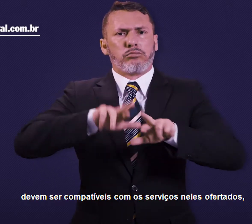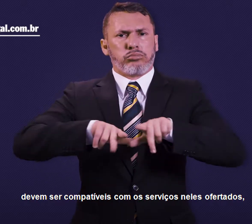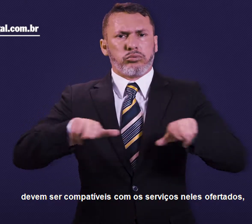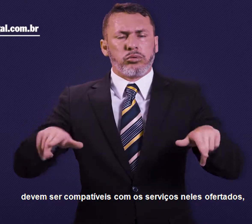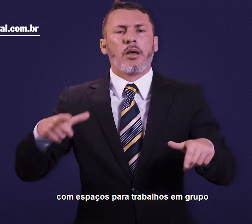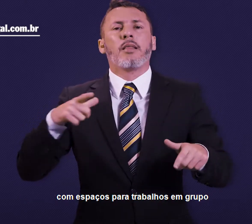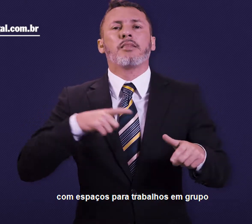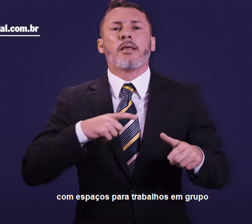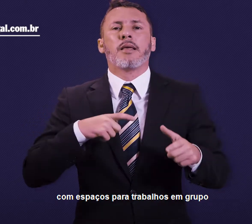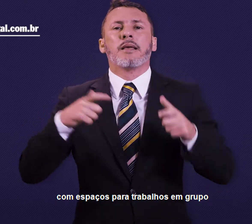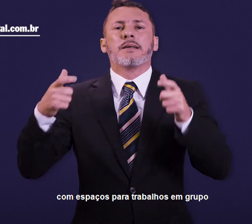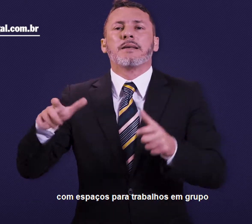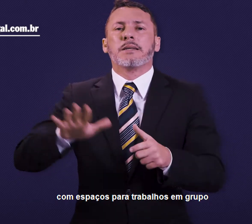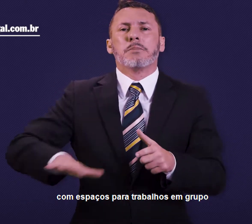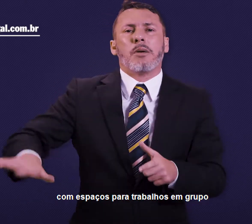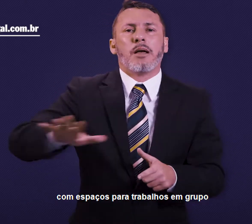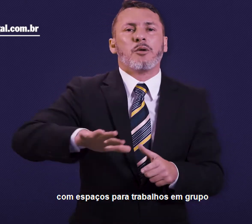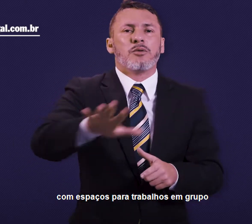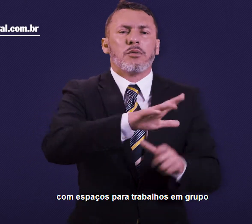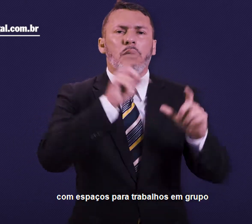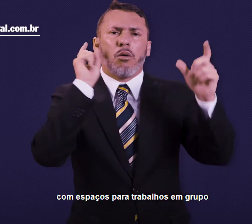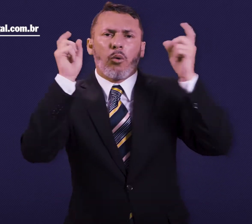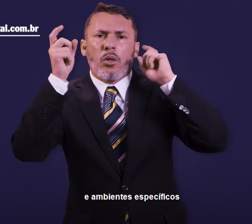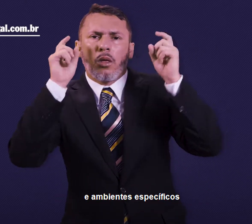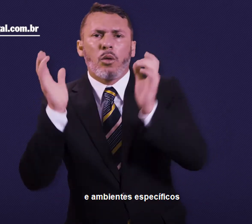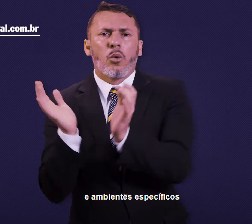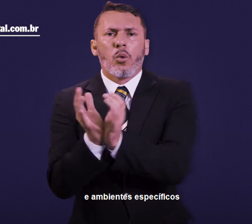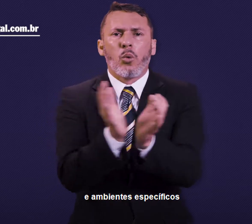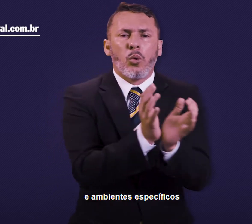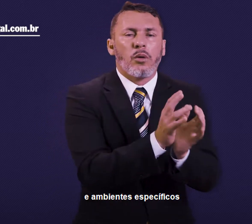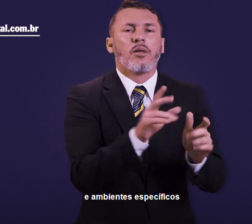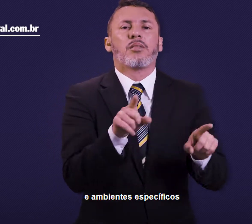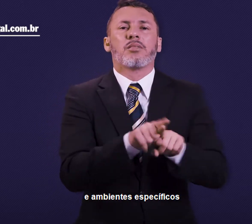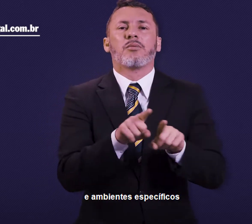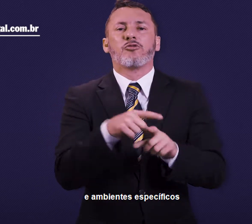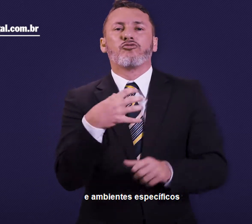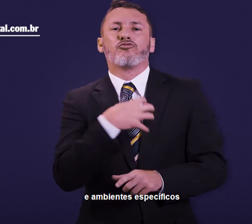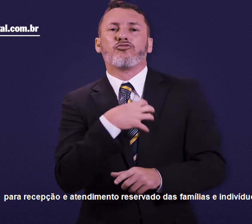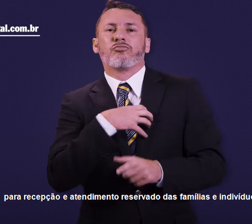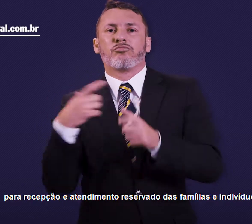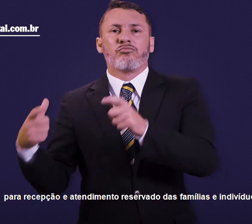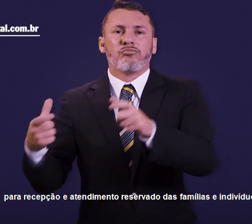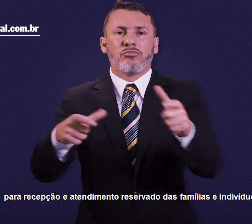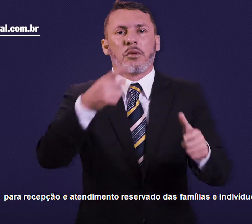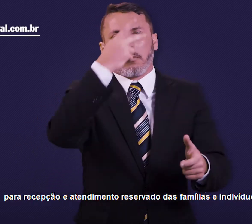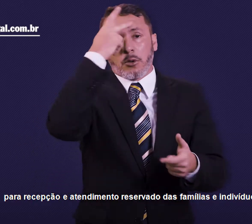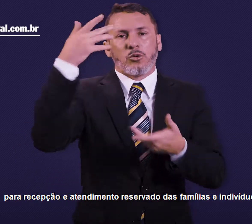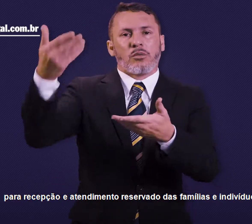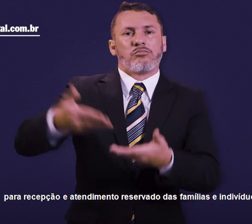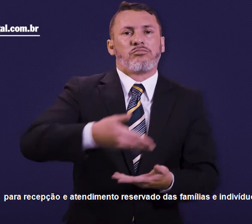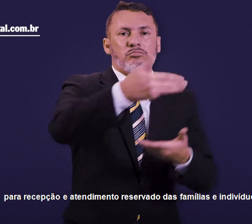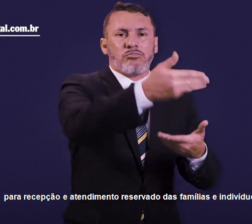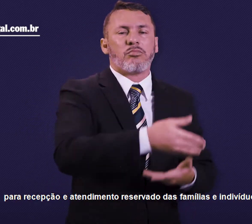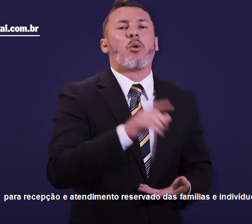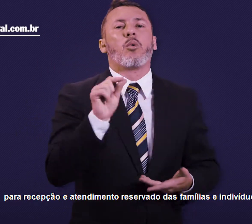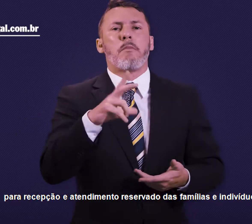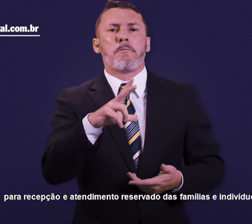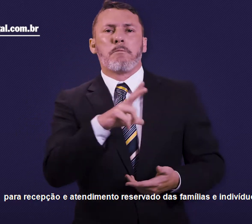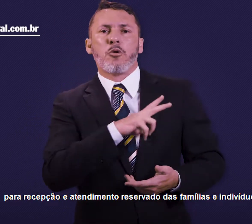ofertados, com espaço para trabalhos em grupo e ambientes específicos para recepção e atendimento reservado das